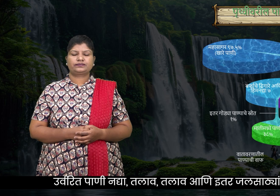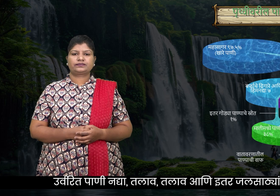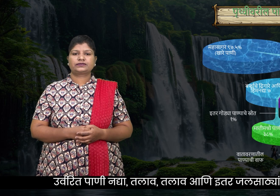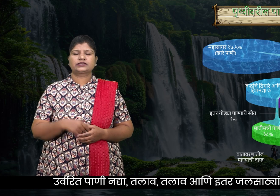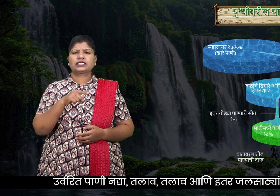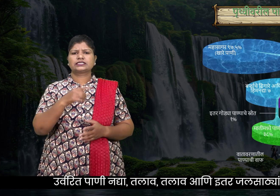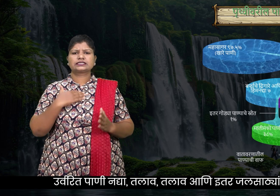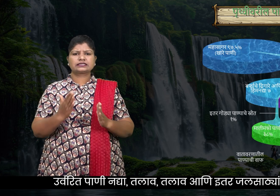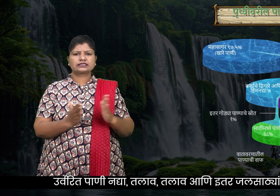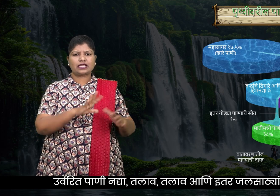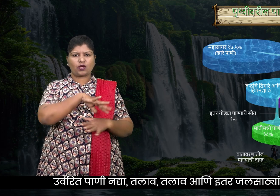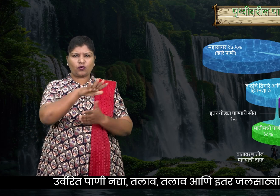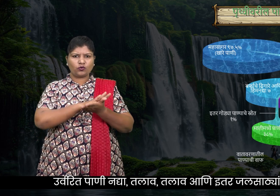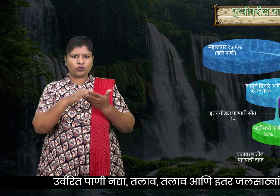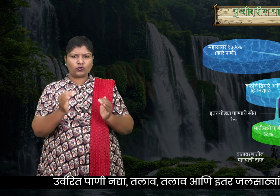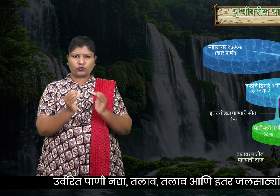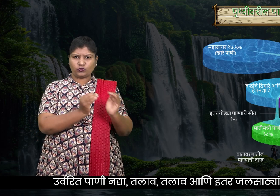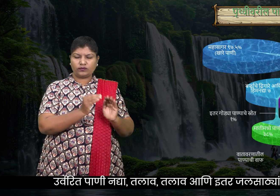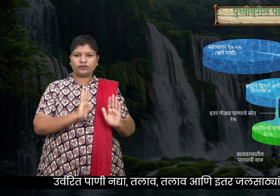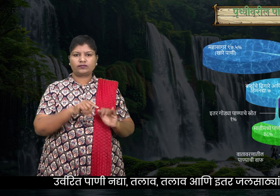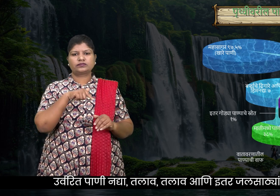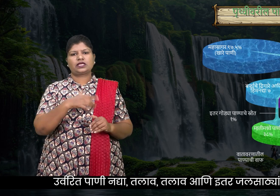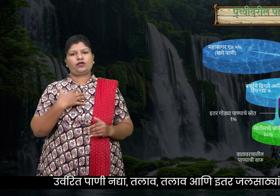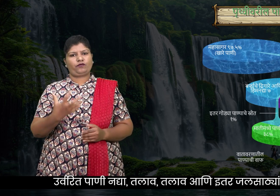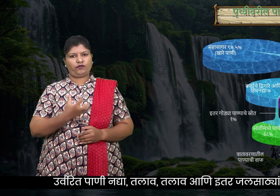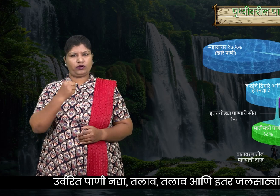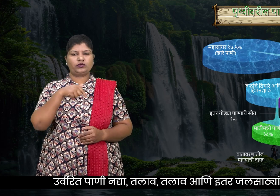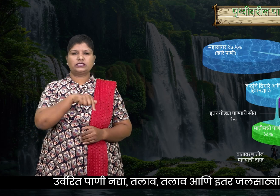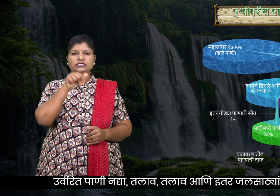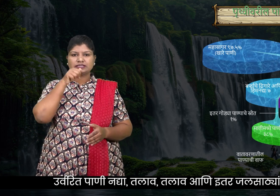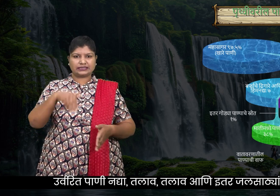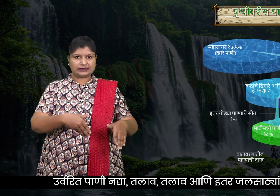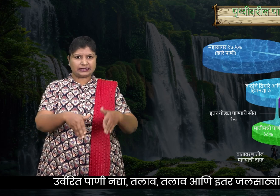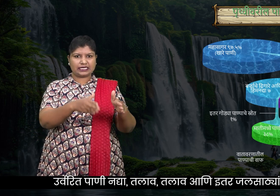उर्वरित पाणी नद्या, तलाव आणि इतर जलसाठ्यांमध्ये आढळते.